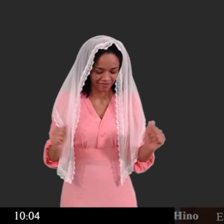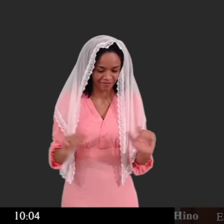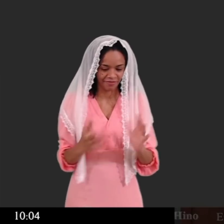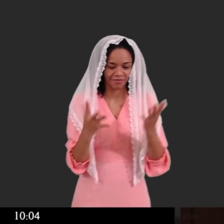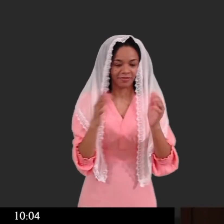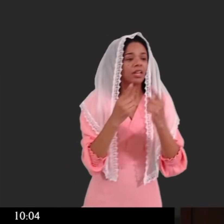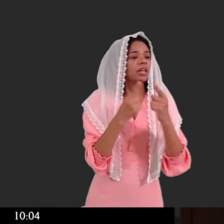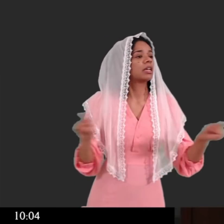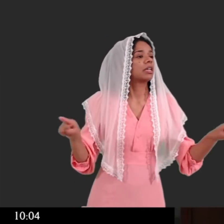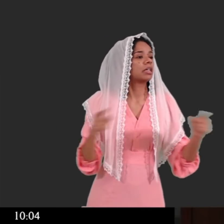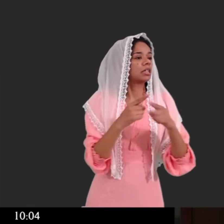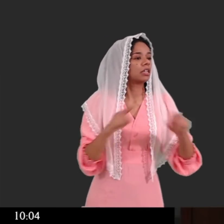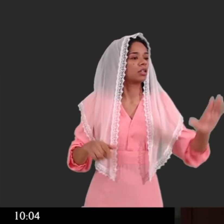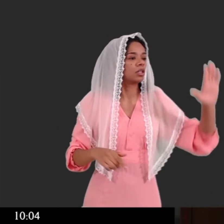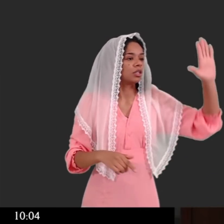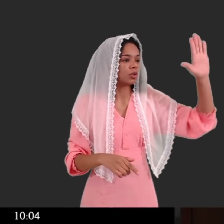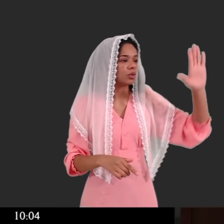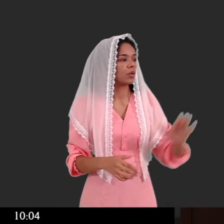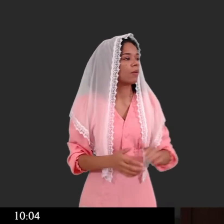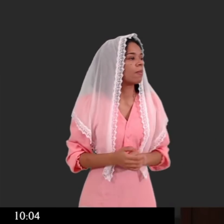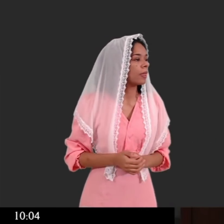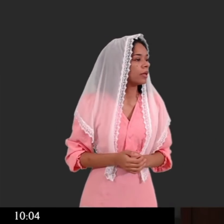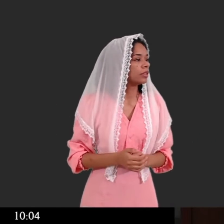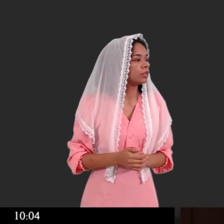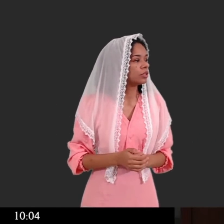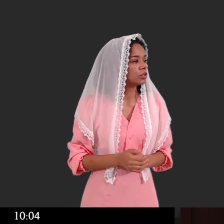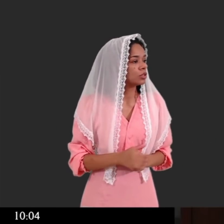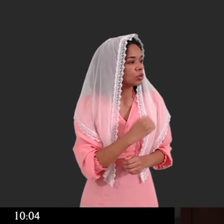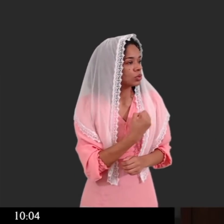Chamemos, irmãos, outro cântico,